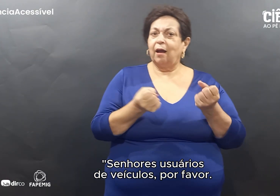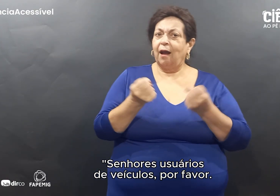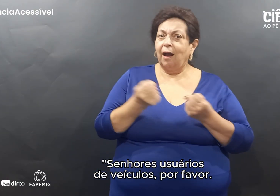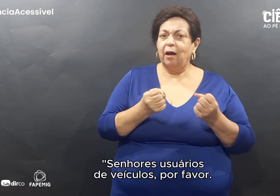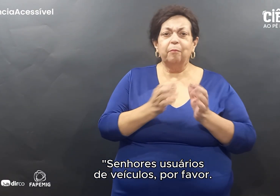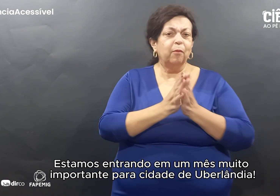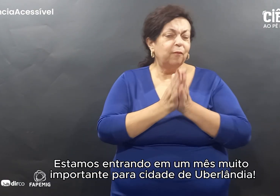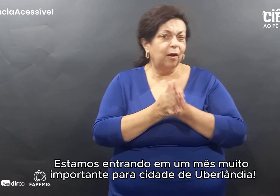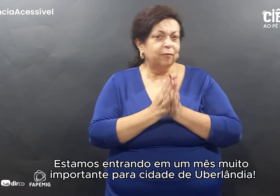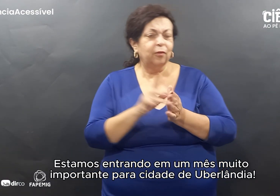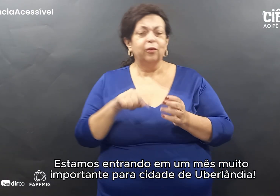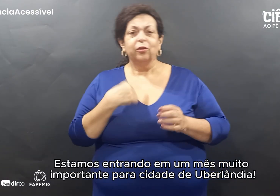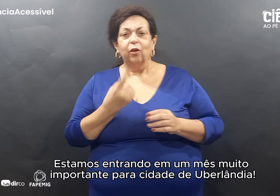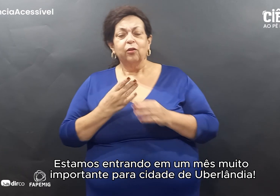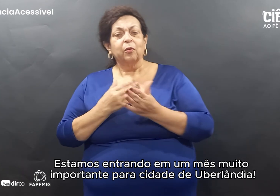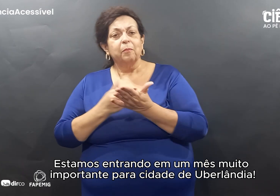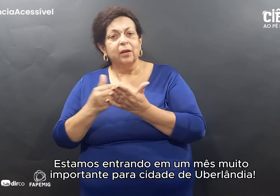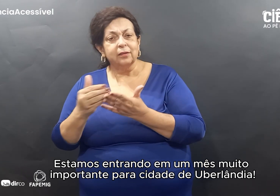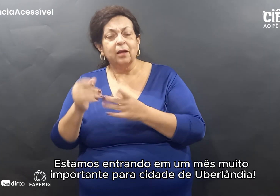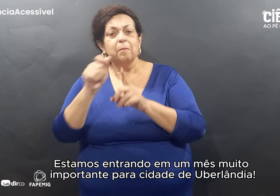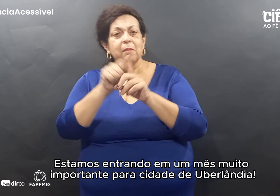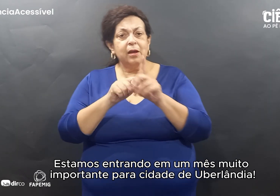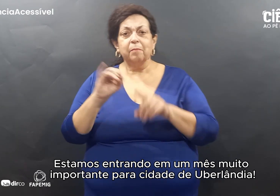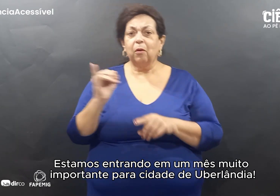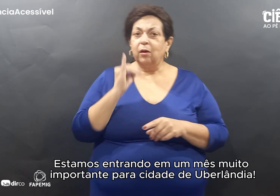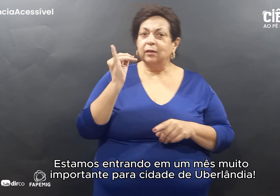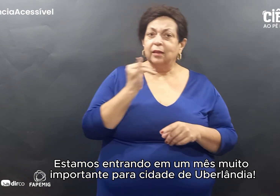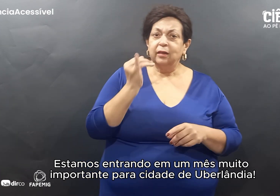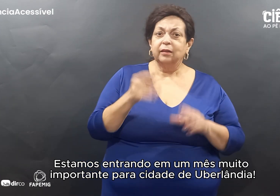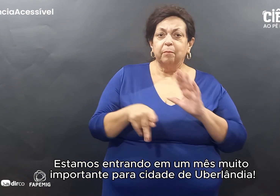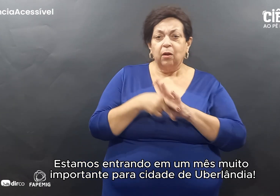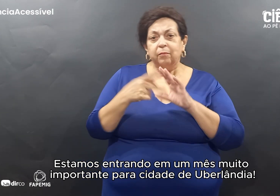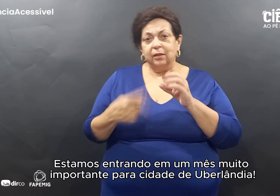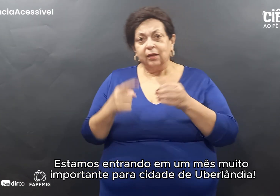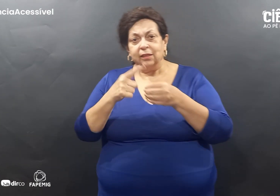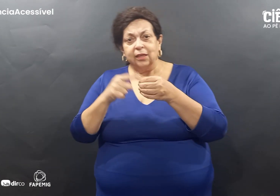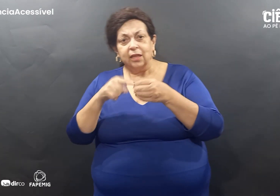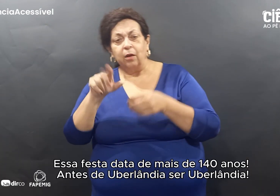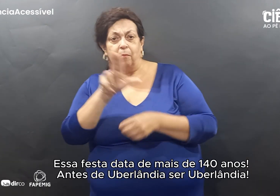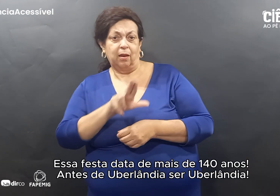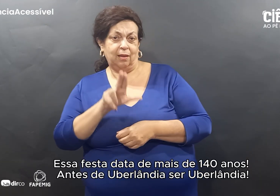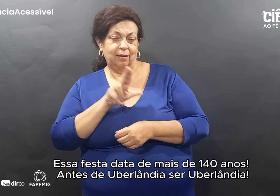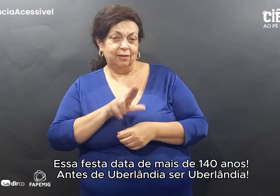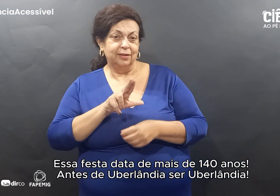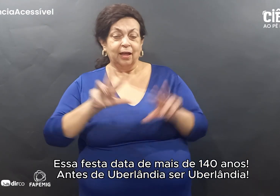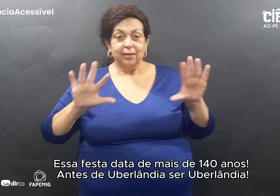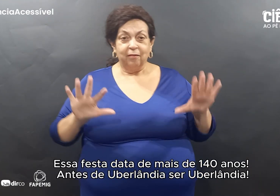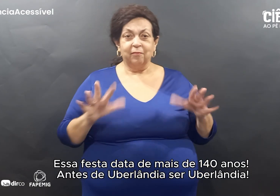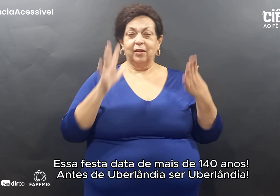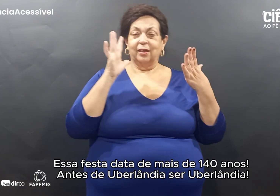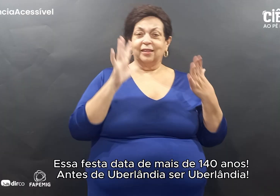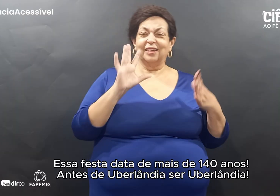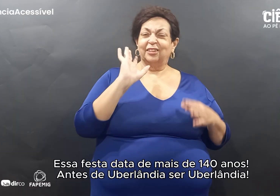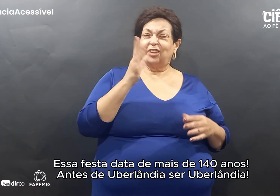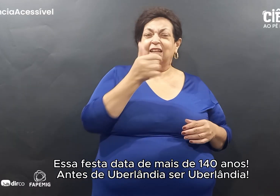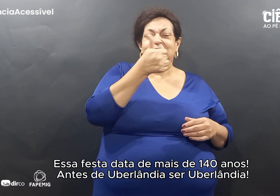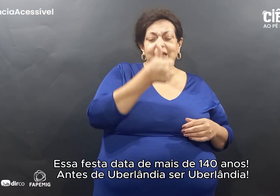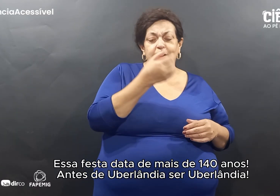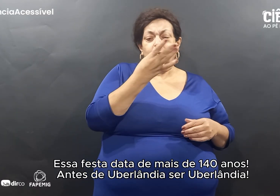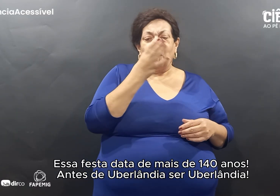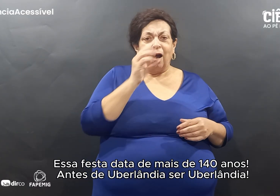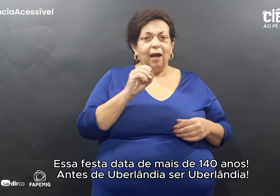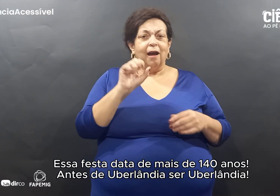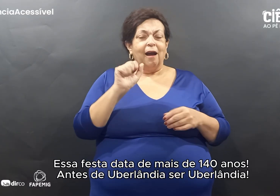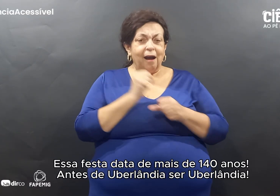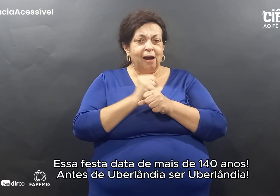por favor, estamos entrando num mês muito importante para a cidade de Uberlândia. Essa festa data de mais de 140